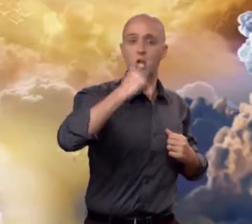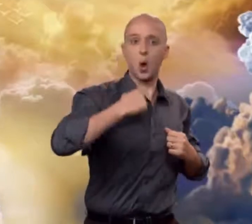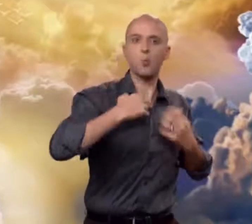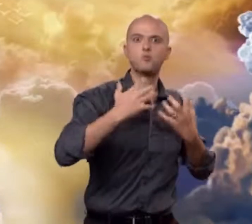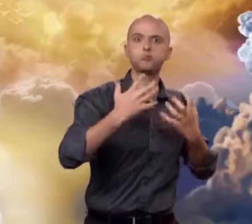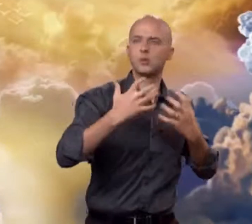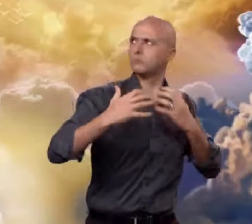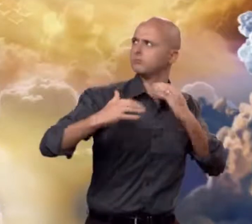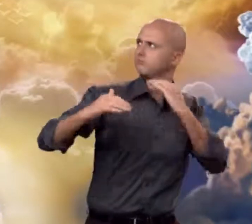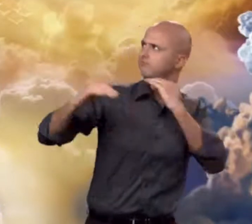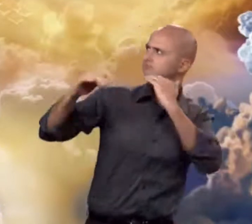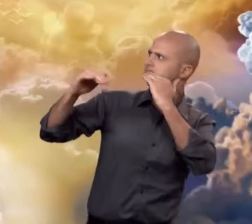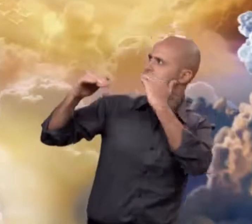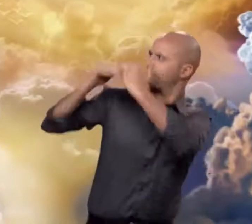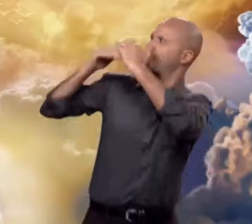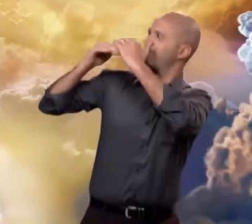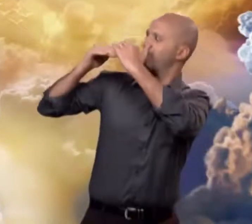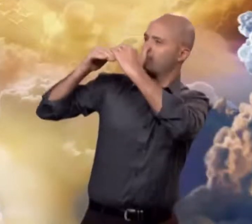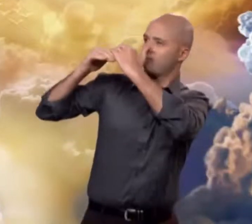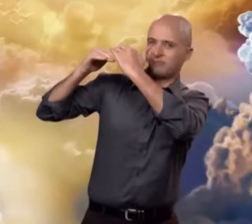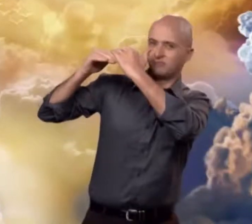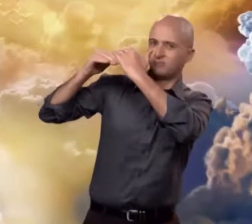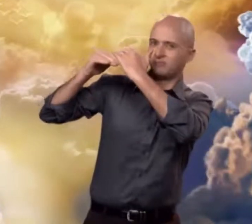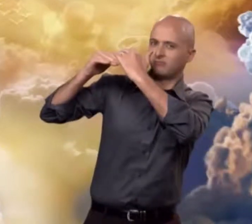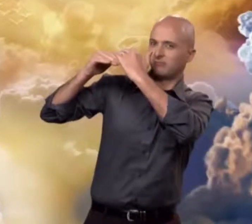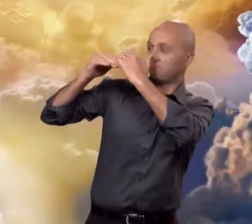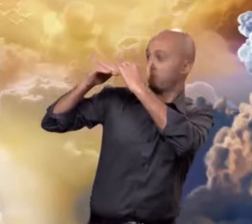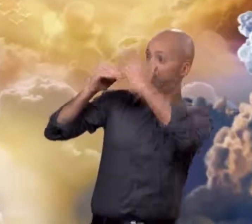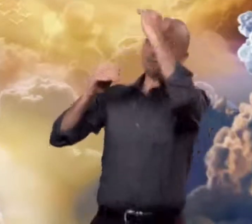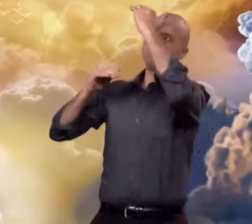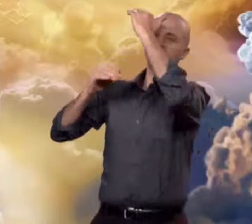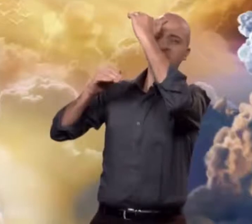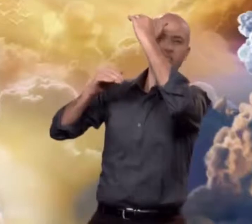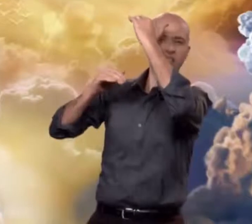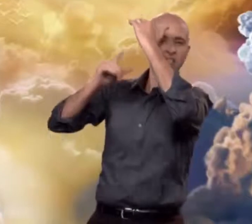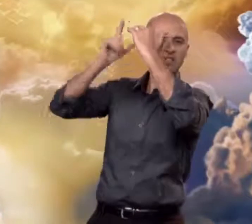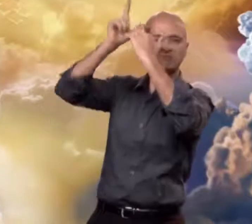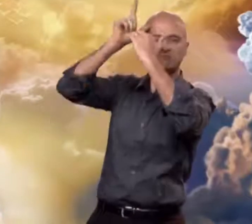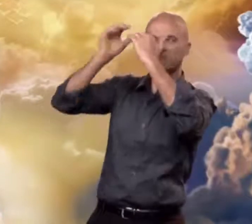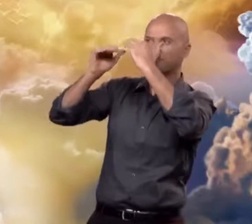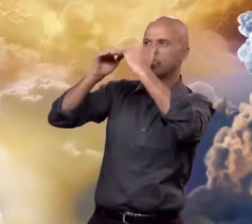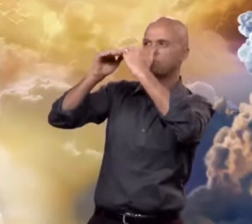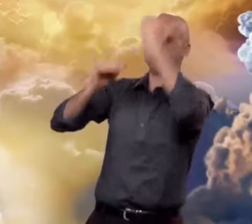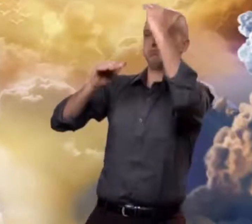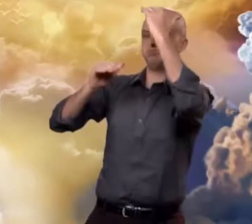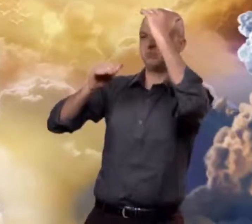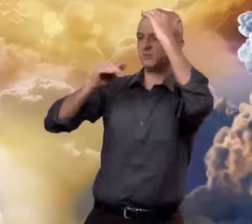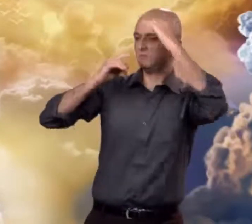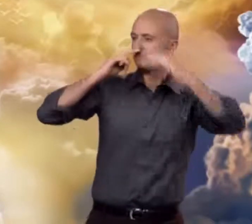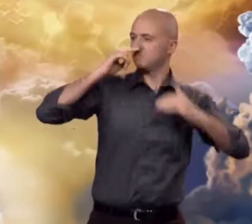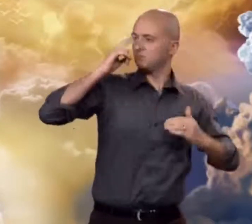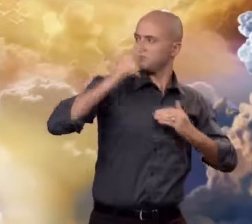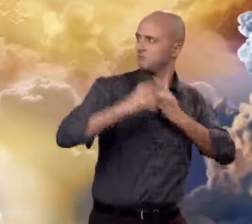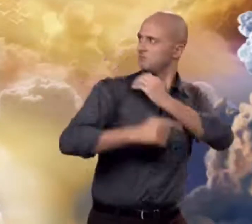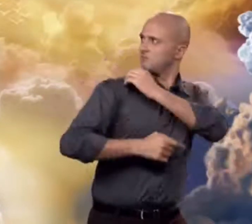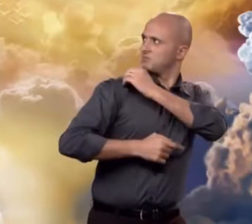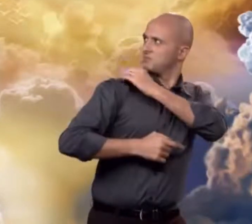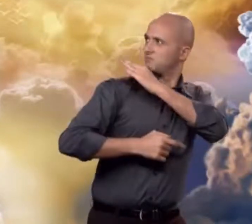tão sábio quanto Deus. Você que dizia no seu coração: subirei aos céus, erguerei o meu trono acima